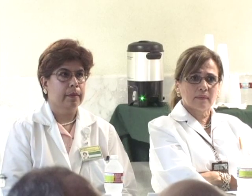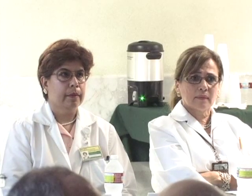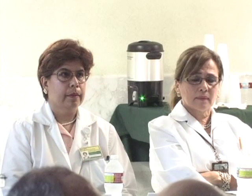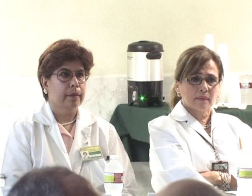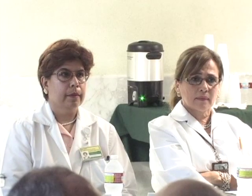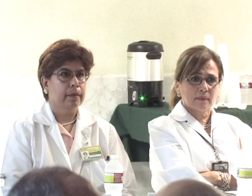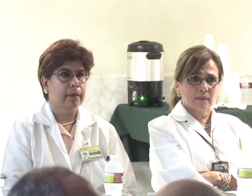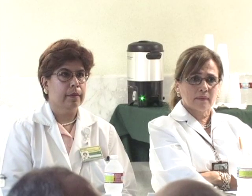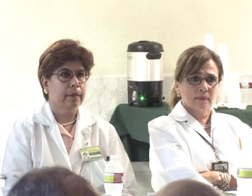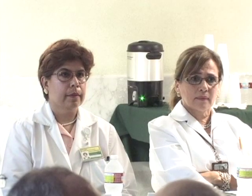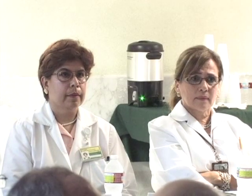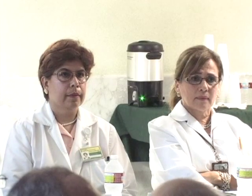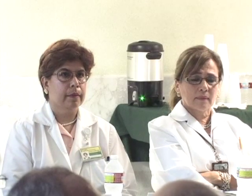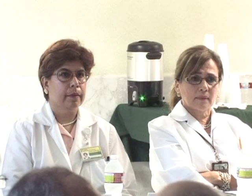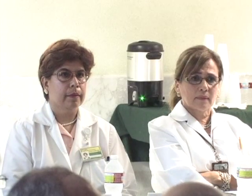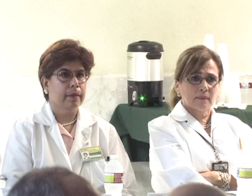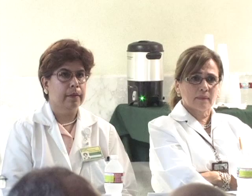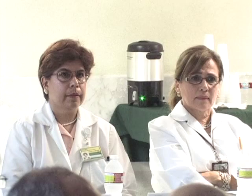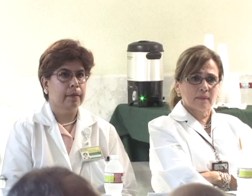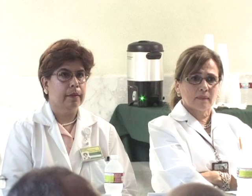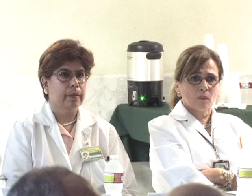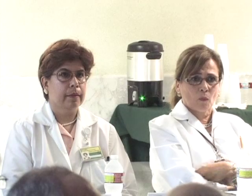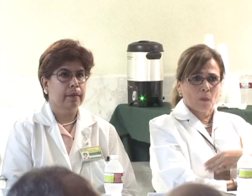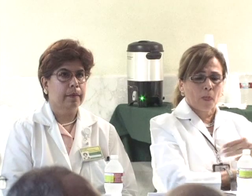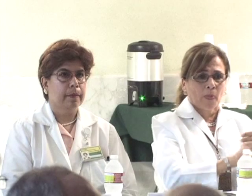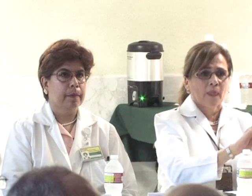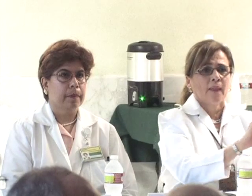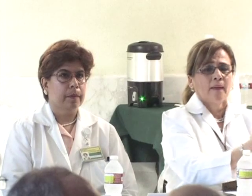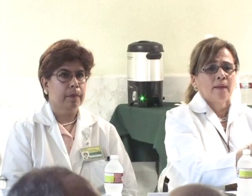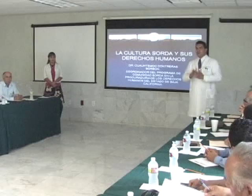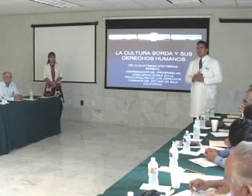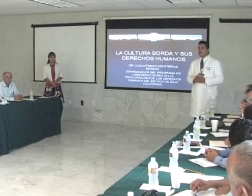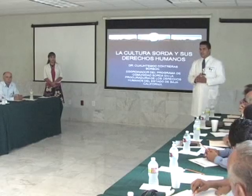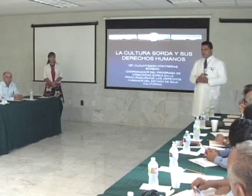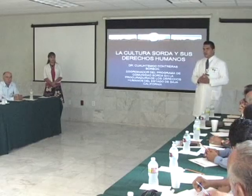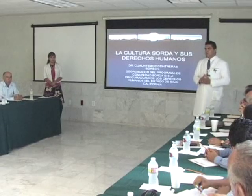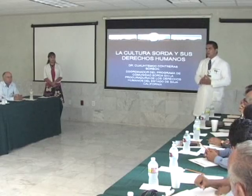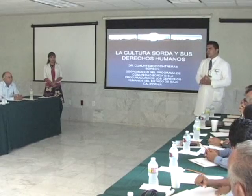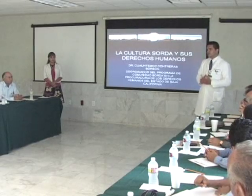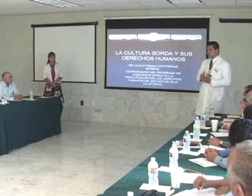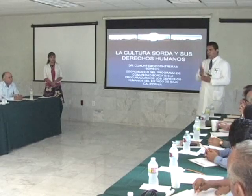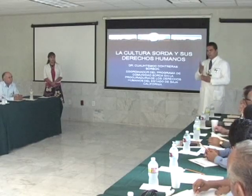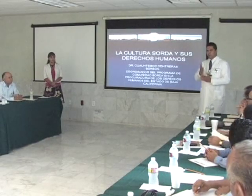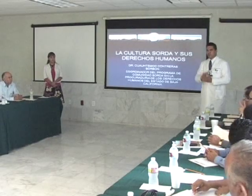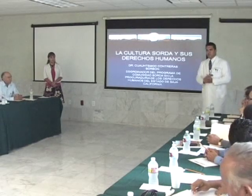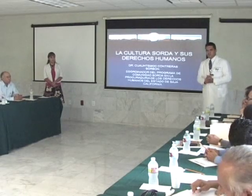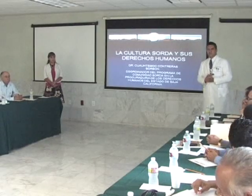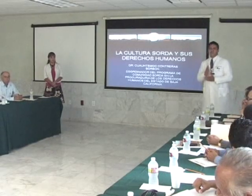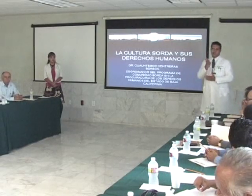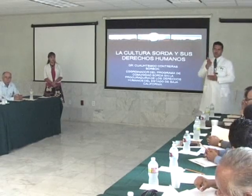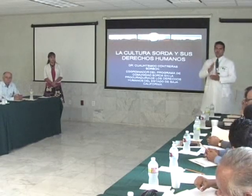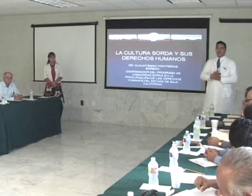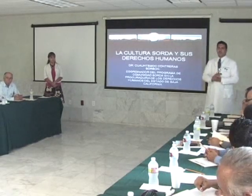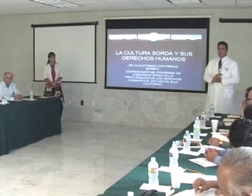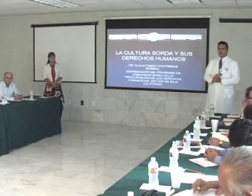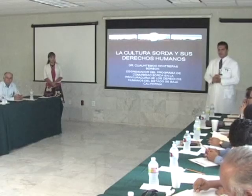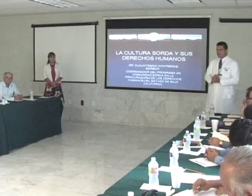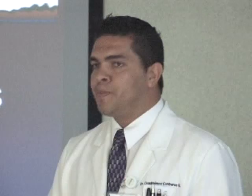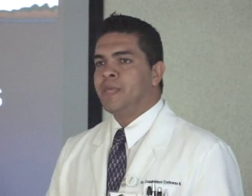pacientes puedan llevar una relación directa con sus médicos sin necesidad de contar con un intérprete. En síntesis informan Carlos